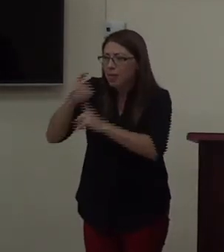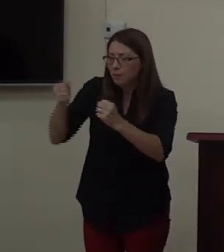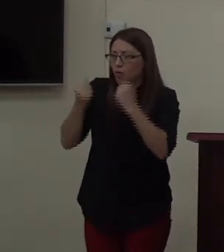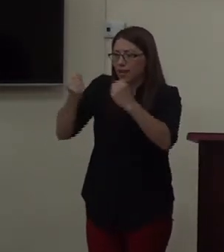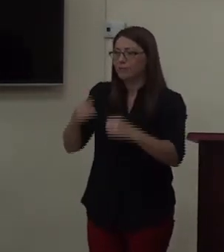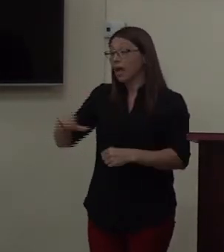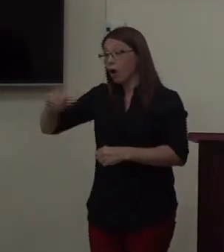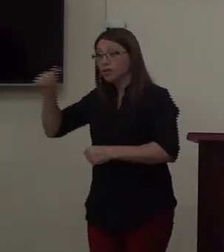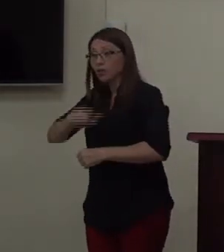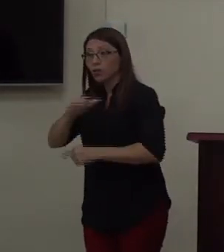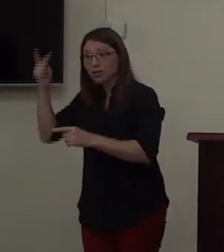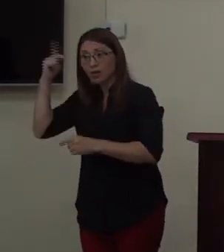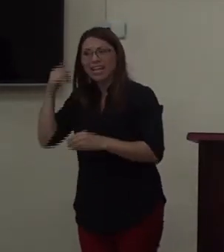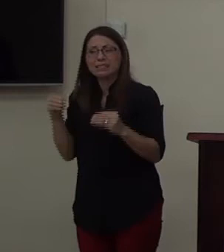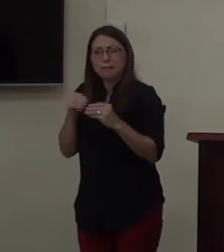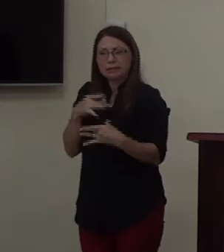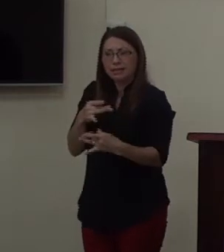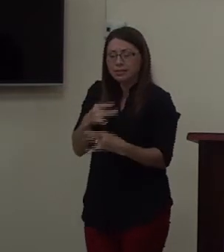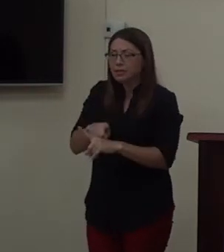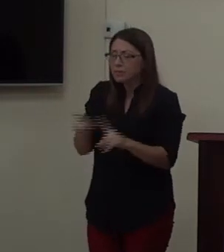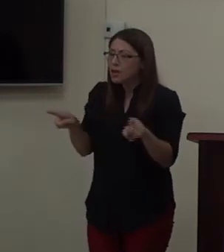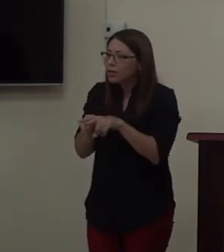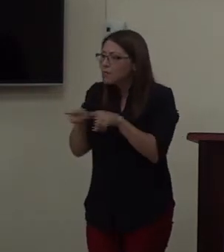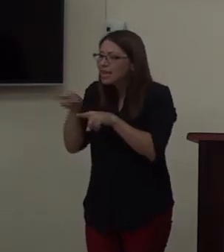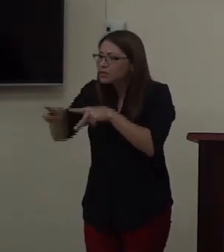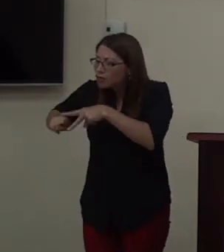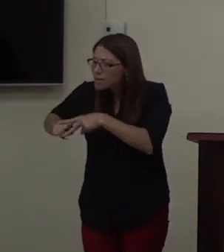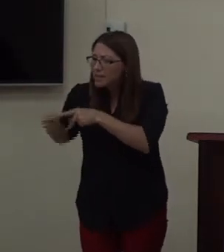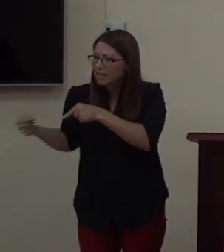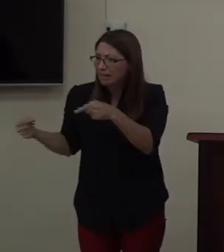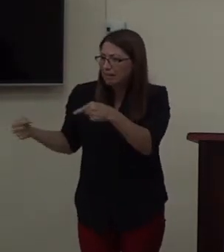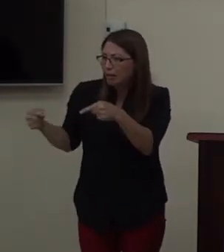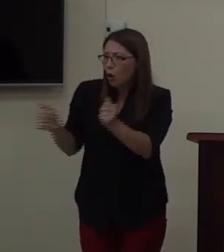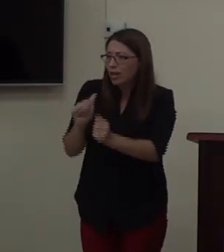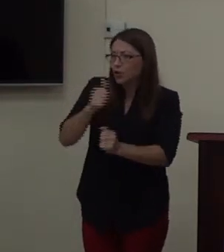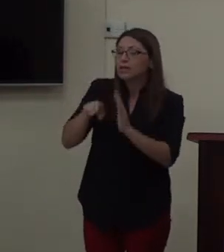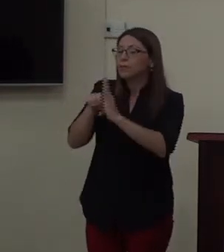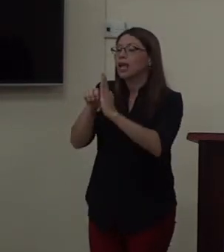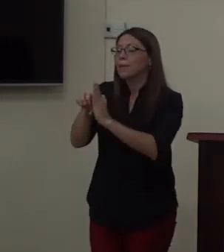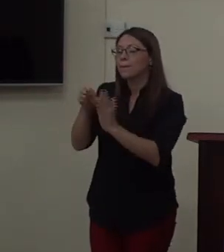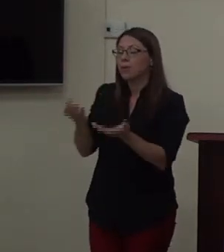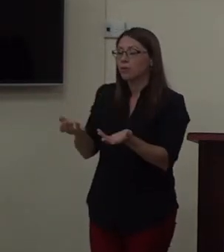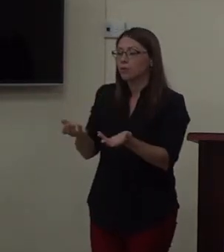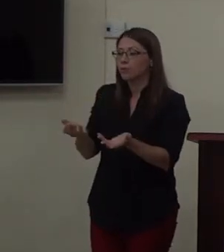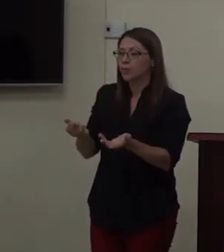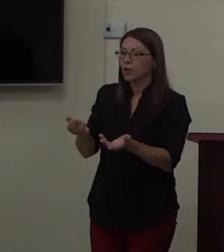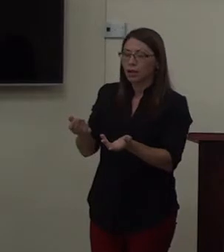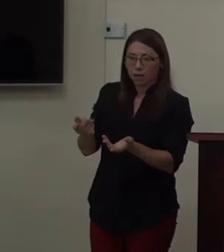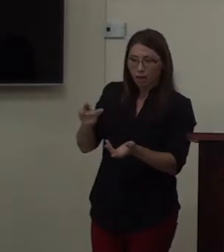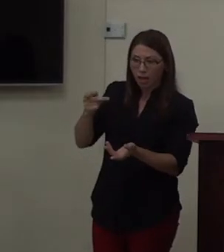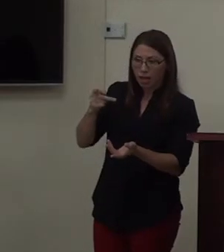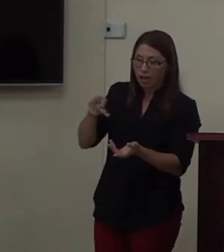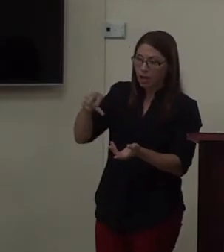son a veces un poco más interesantes, pero que entran en lucha con las otras. Por ejemplo, en el caso de Rodán,